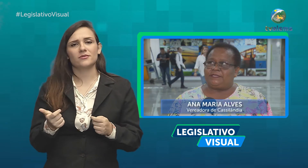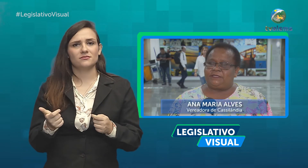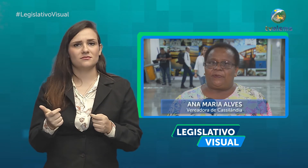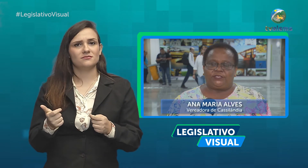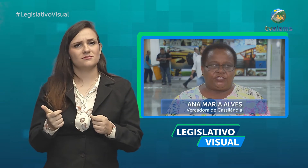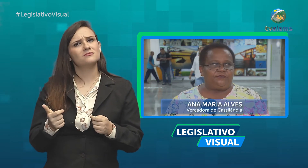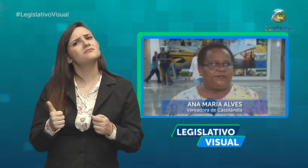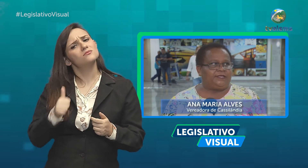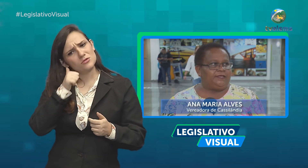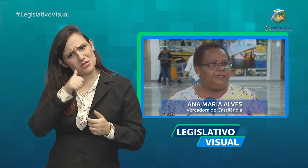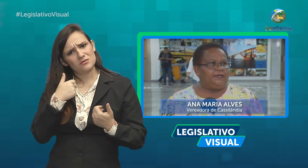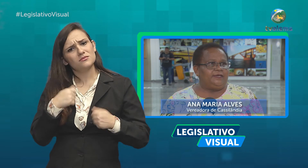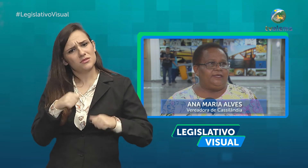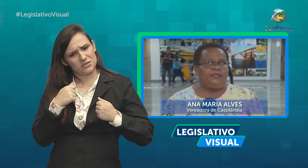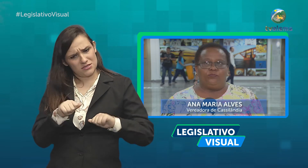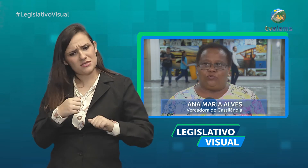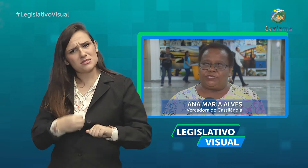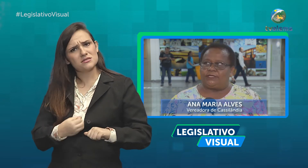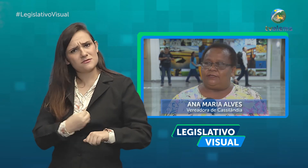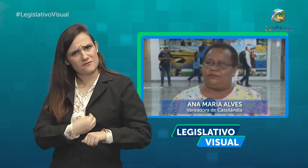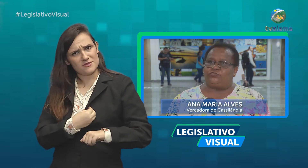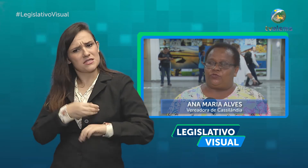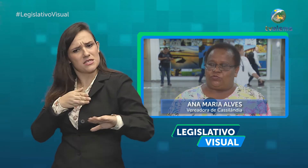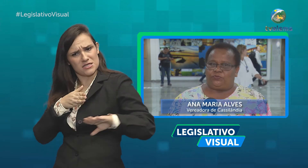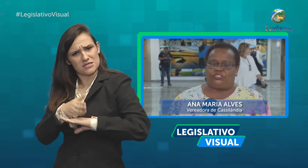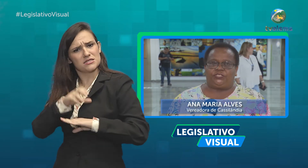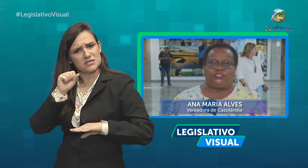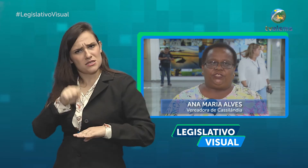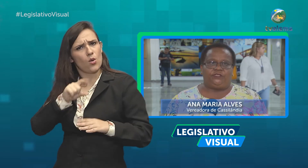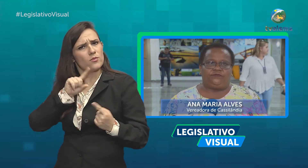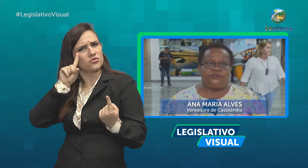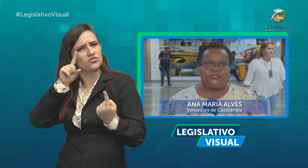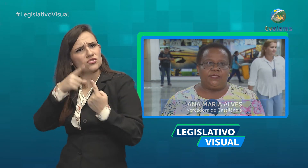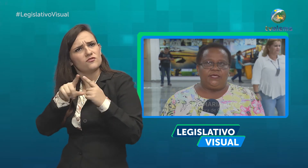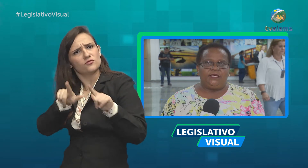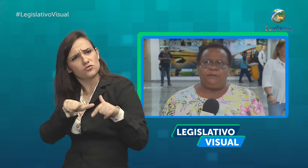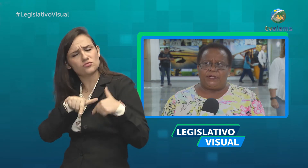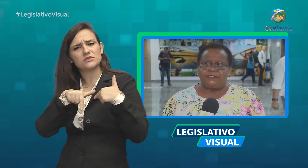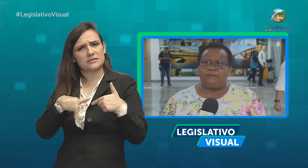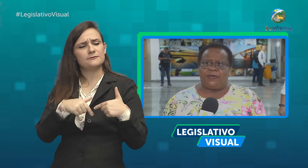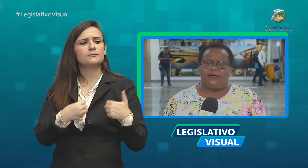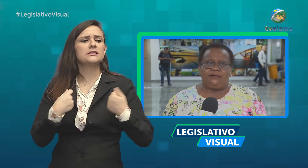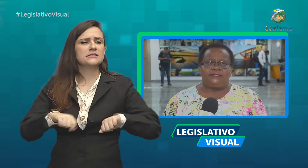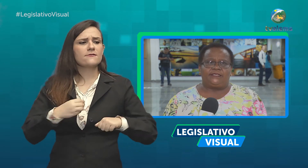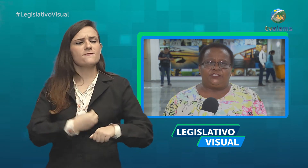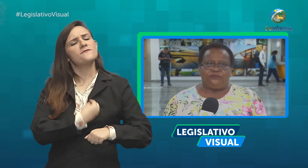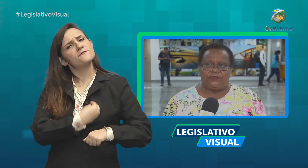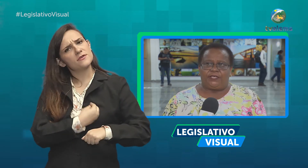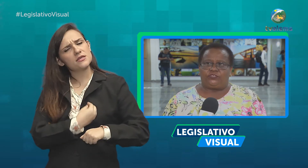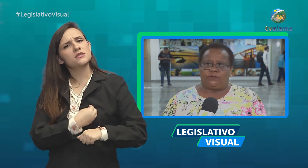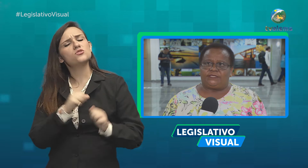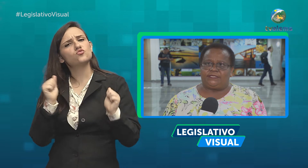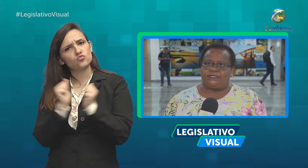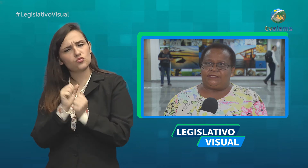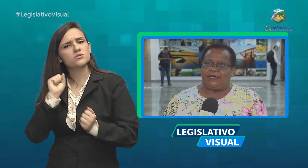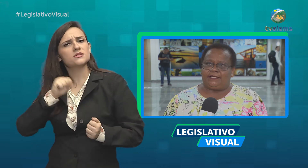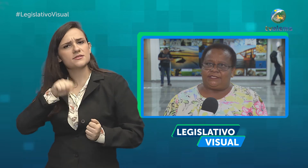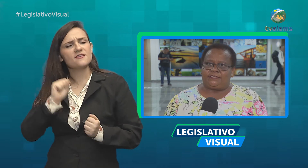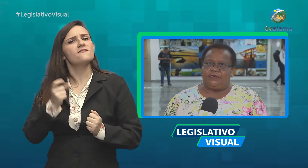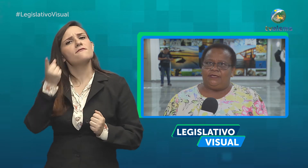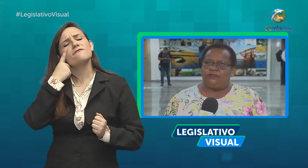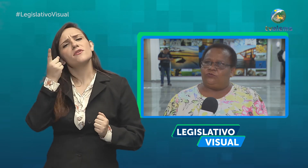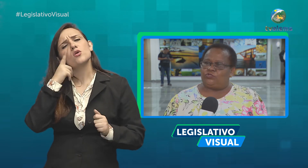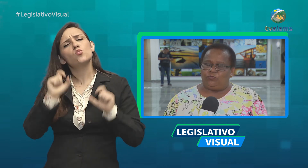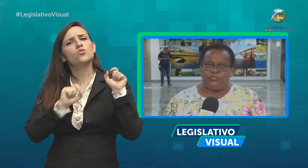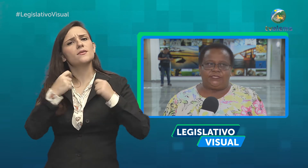mais participativas, né? Ir em busca dos seus objetivos e participar, estar de frente com as